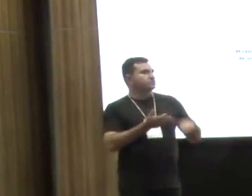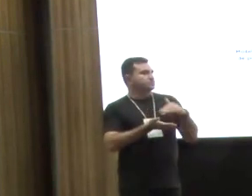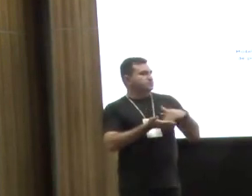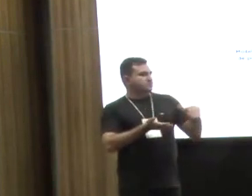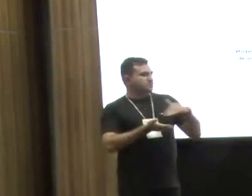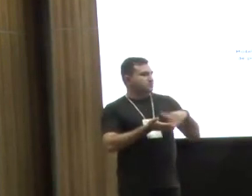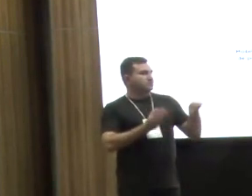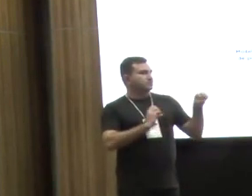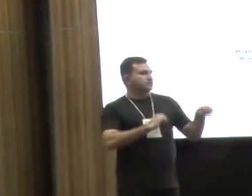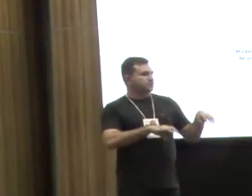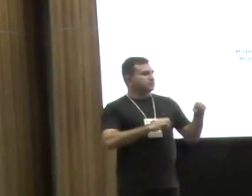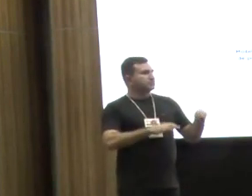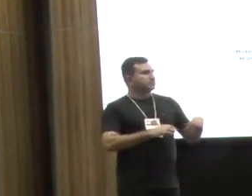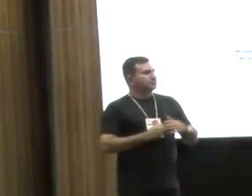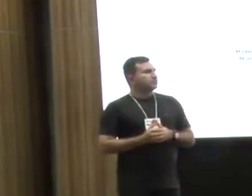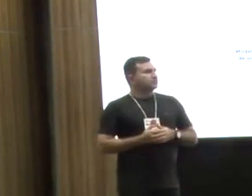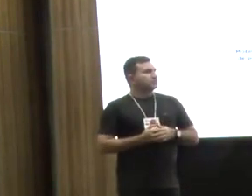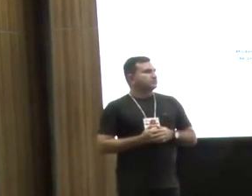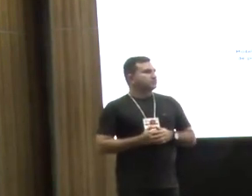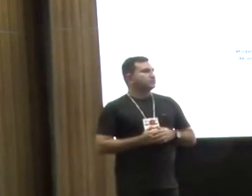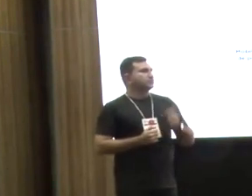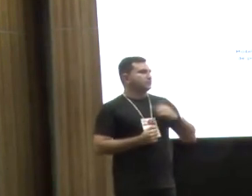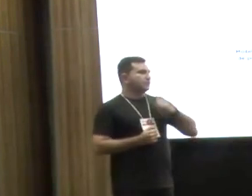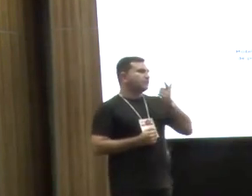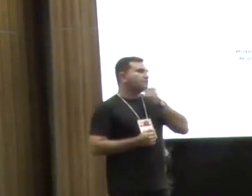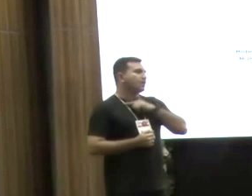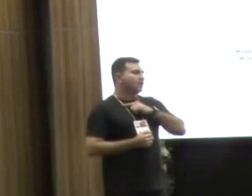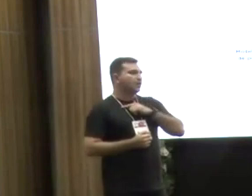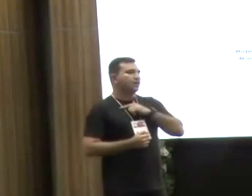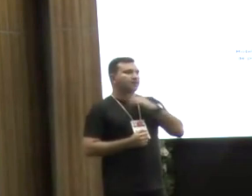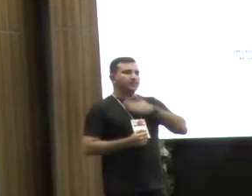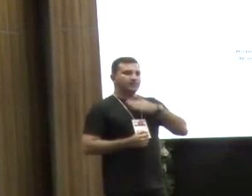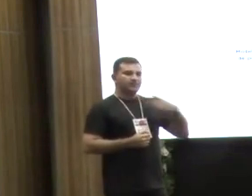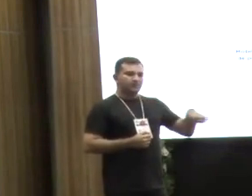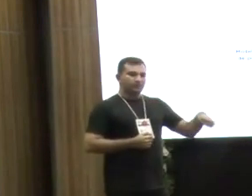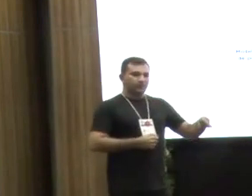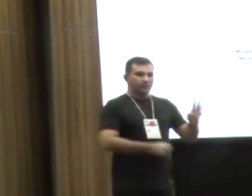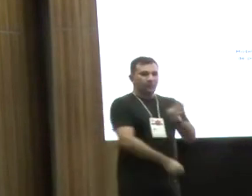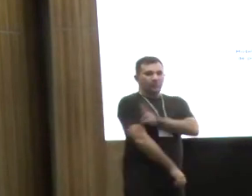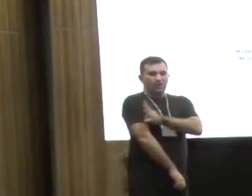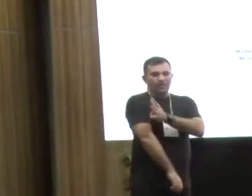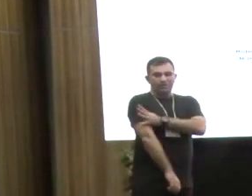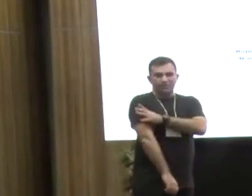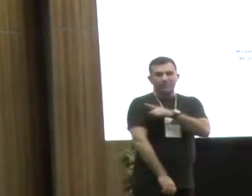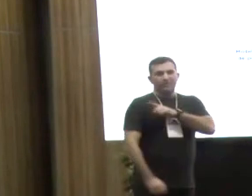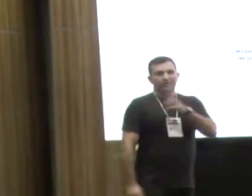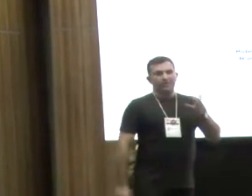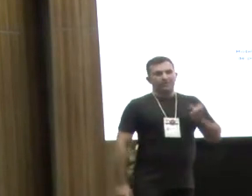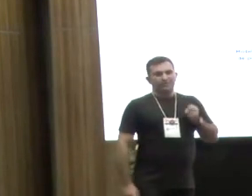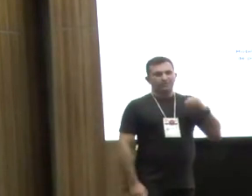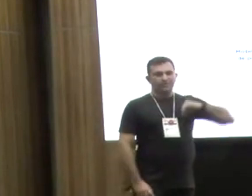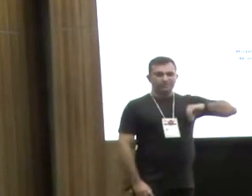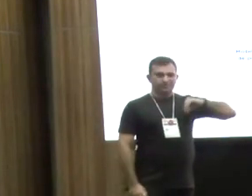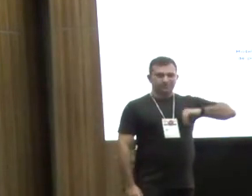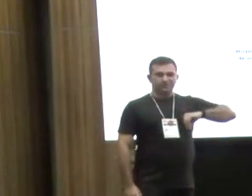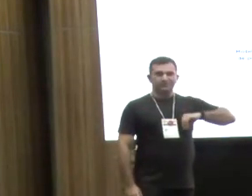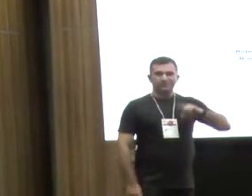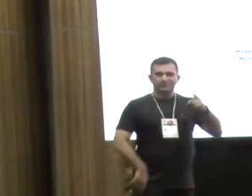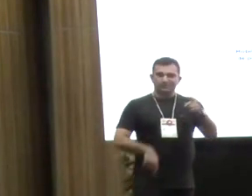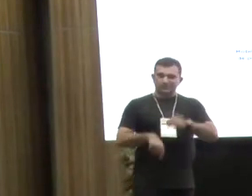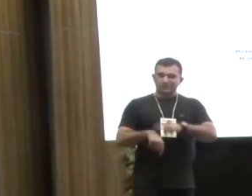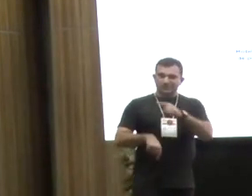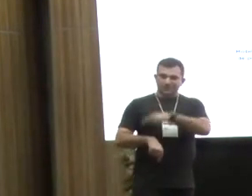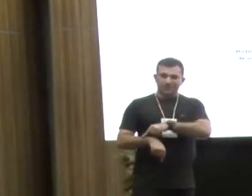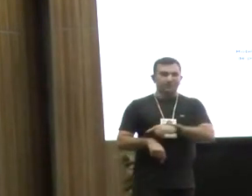eu fui ocupar a vaga da minha professora de 4ª série, que estava se aposentando naquele dia,